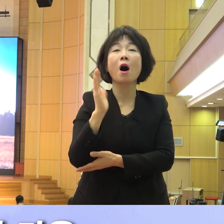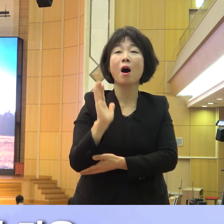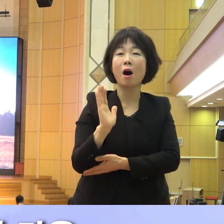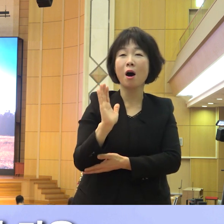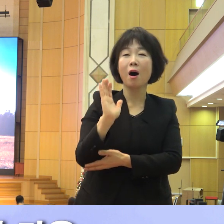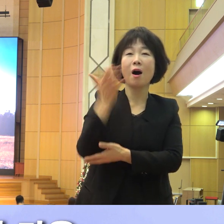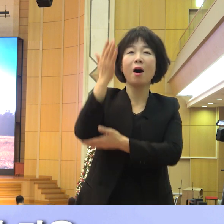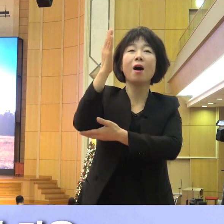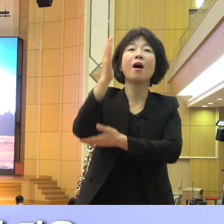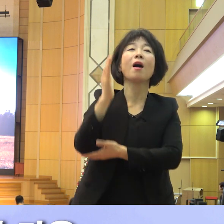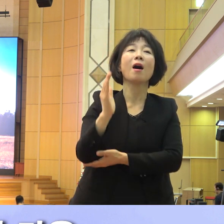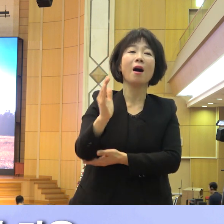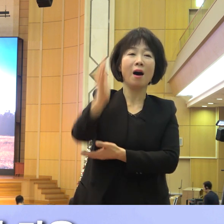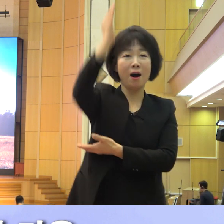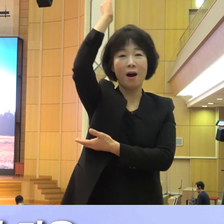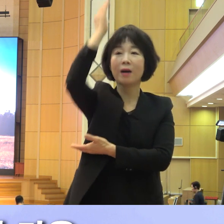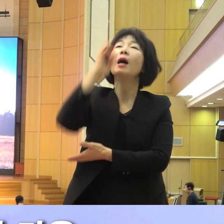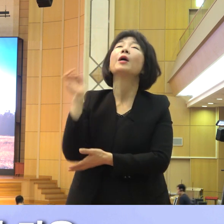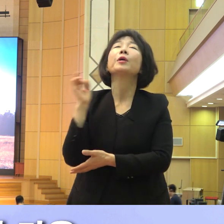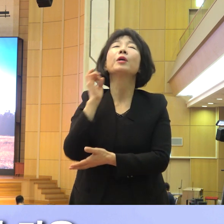영광